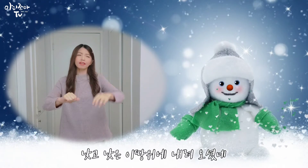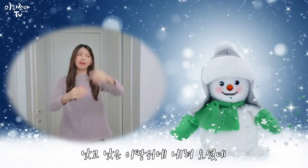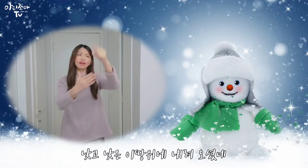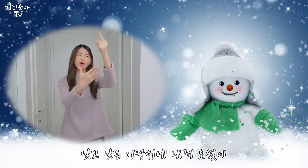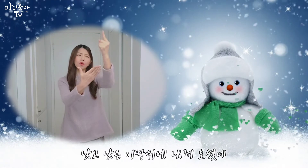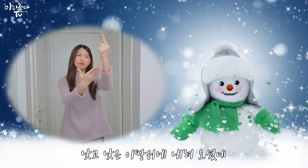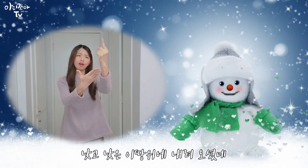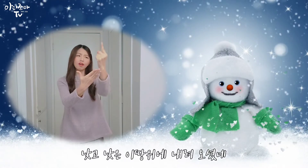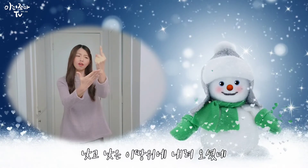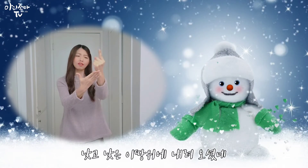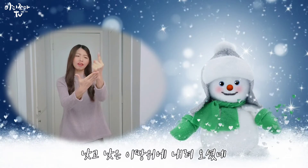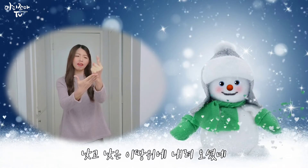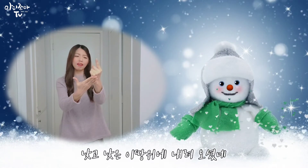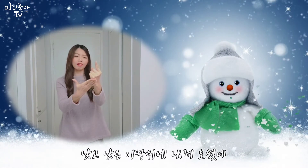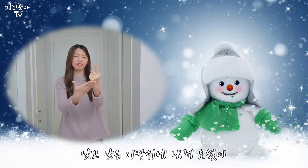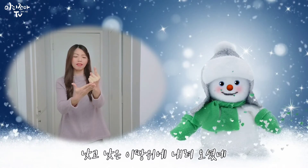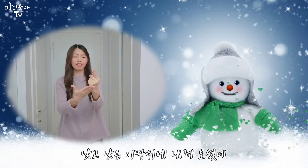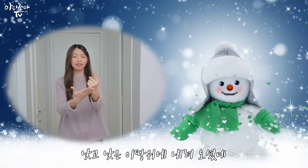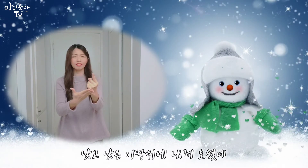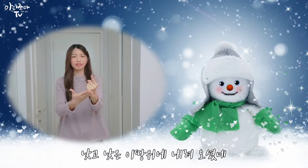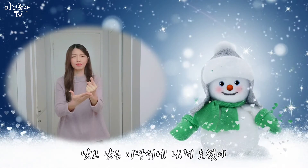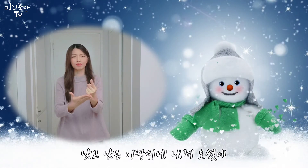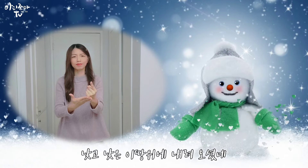내려오셨네